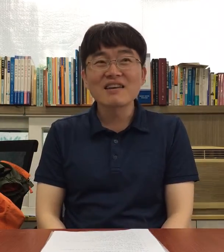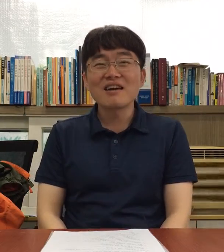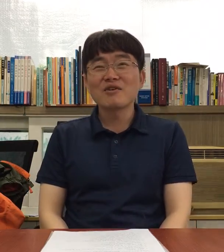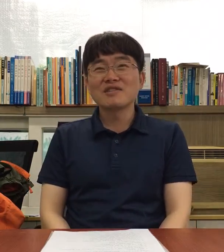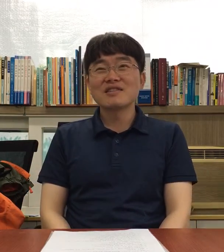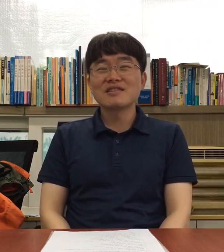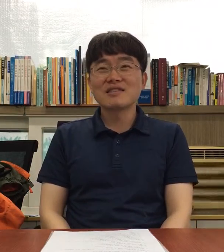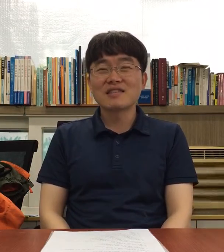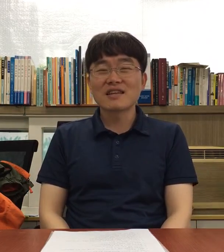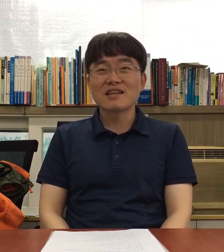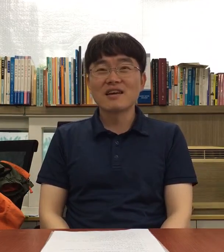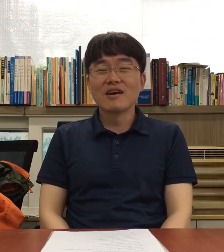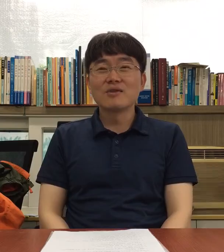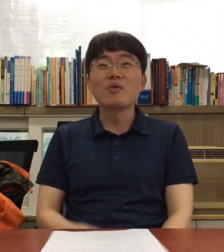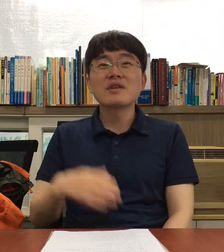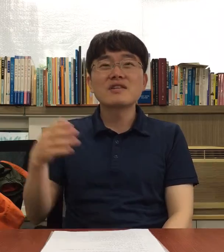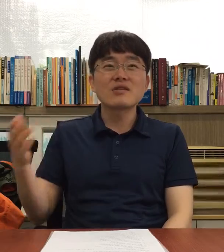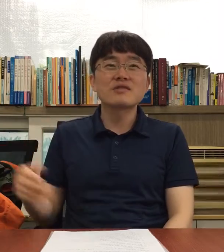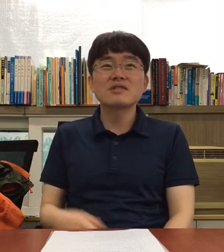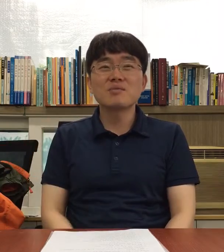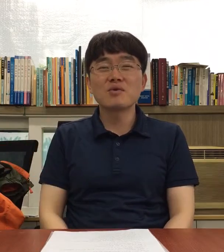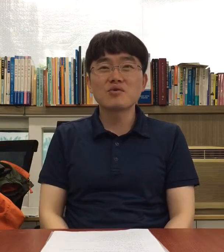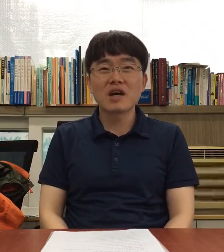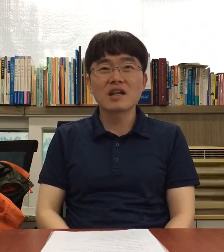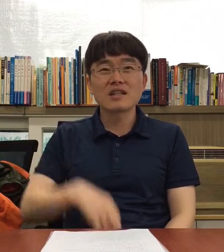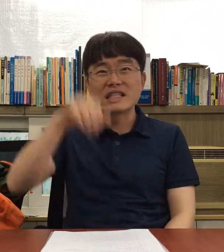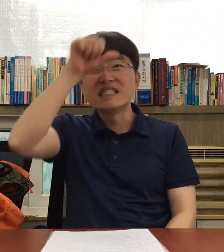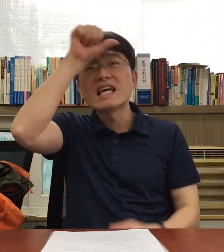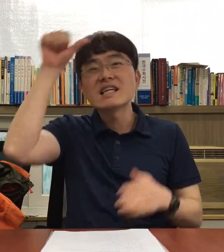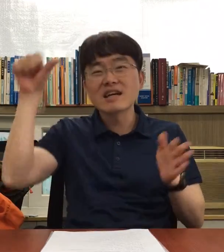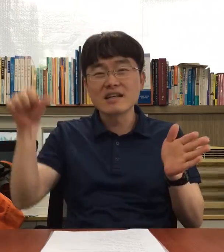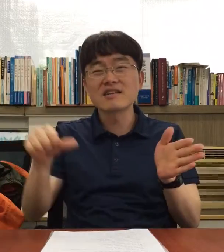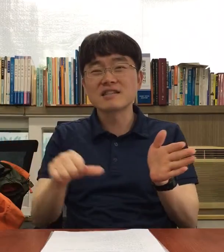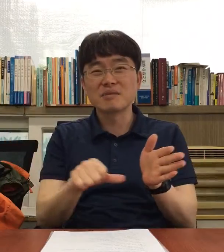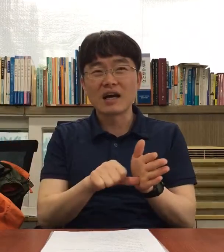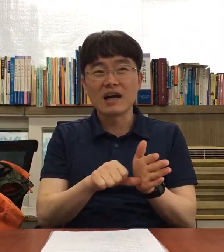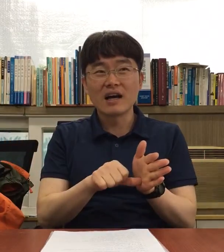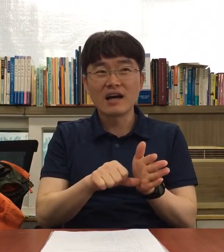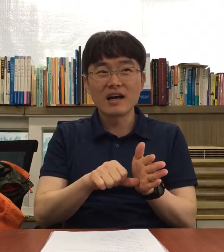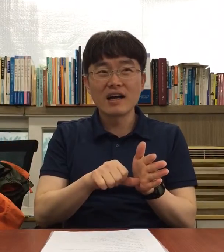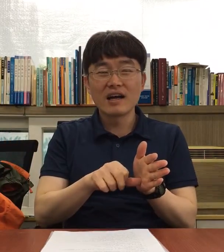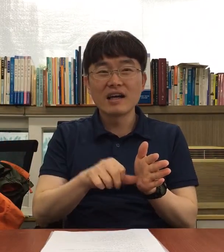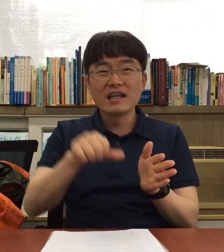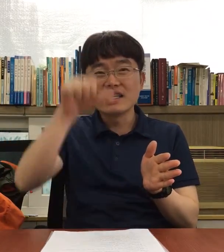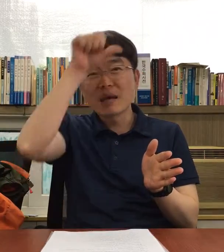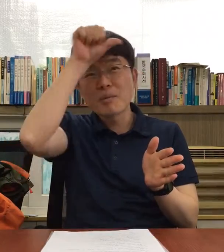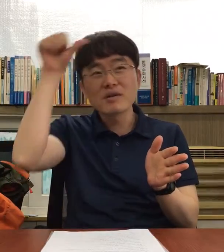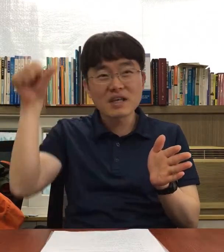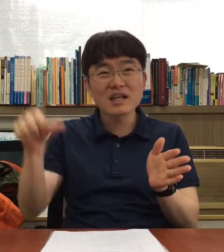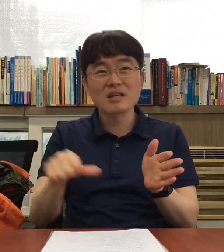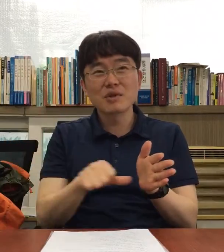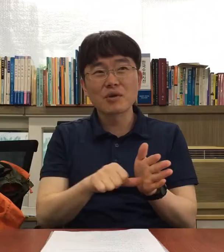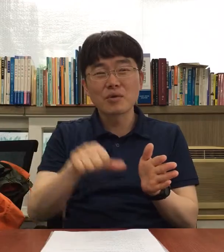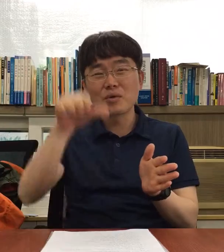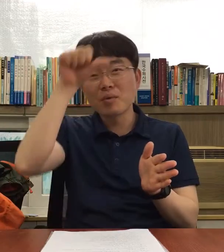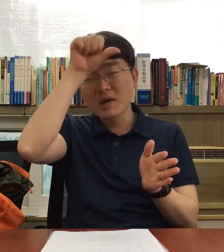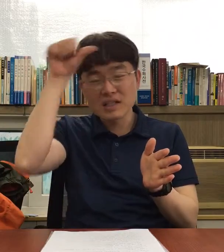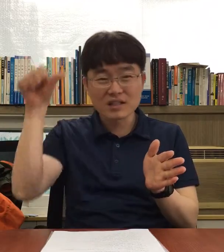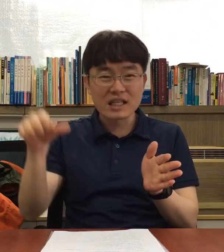인생이란 거는 이제 농인들이 자주 쓰는 표현 중에 하나는 인생이란 걸 이렇게 씁니다. 이게 평생이라는 의미도 있고 여러 가지 있는데